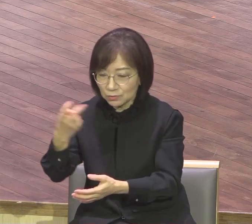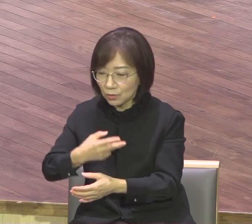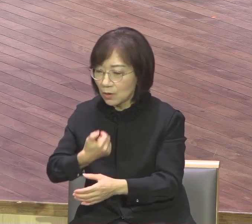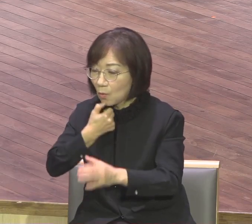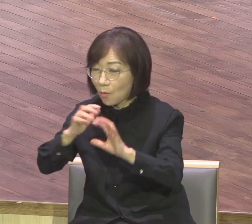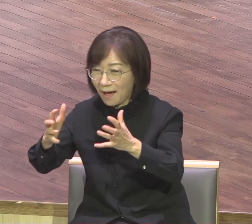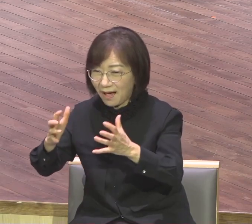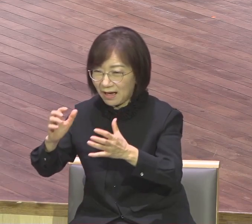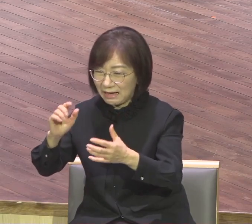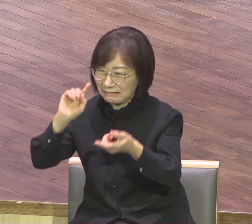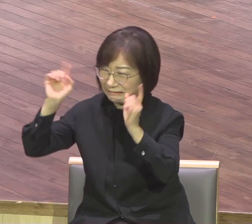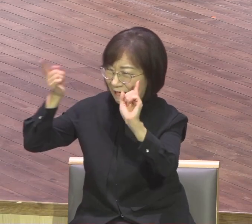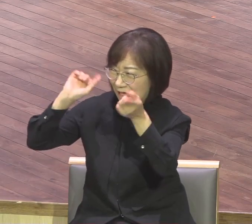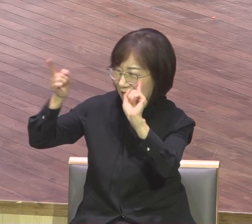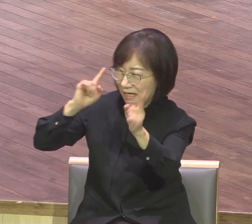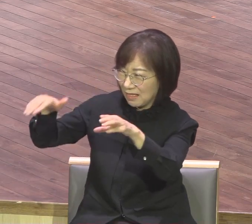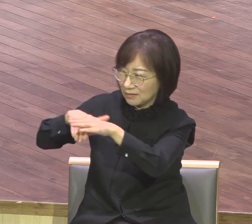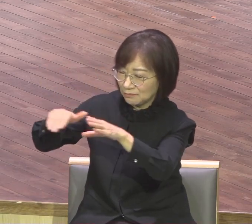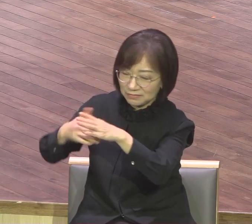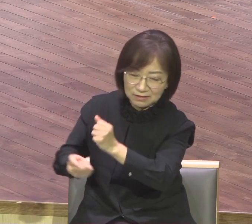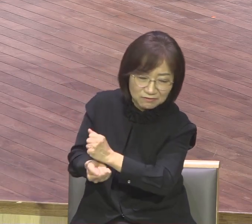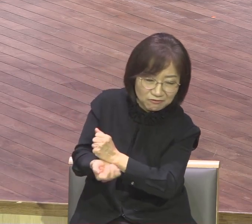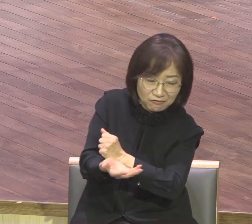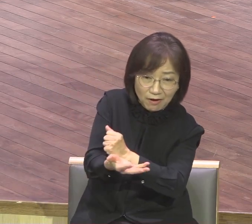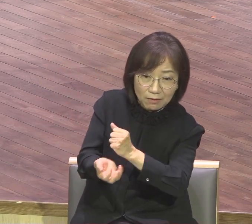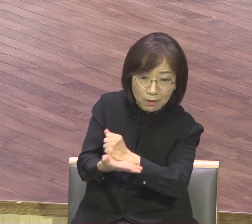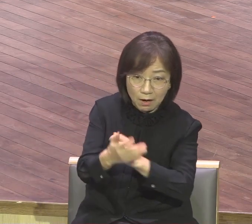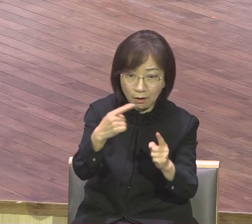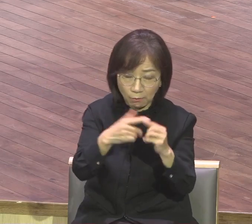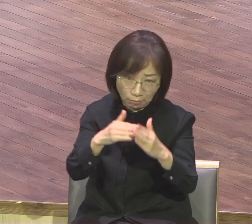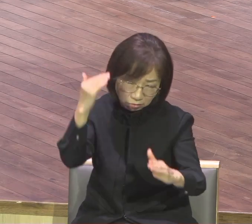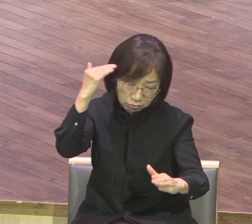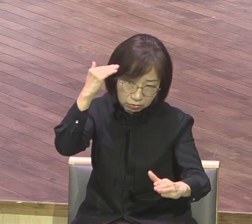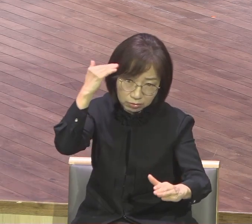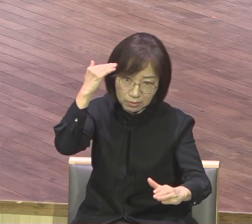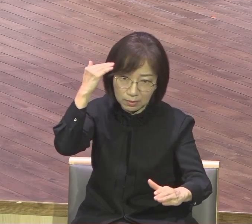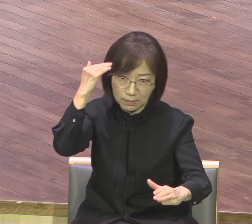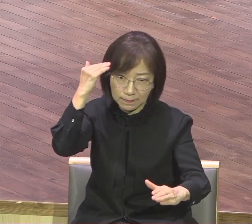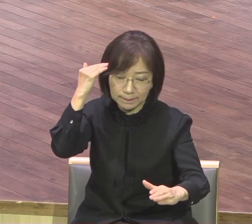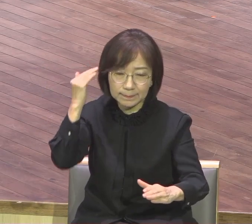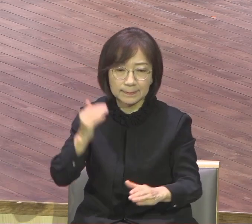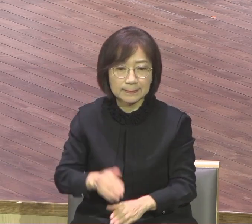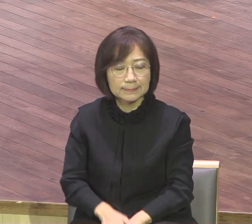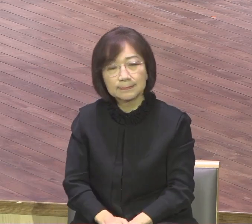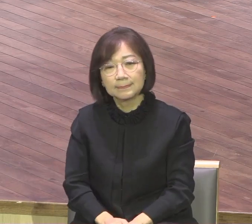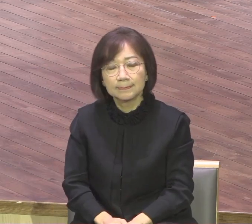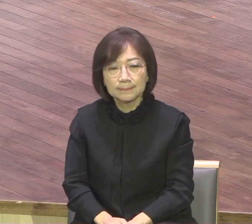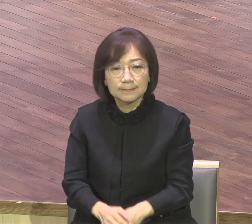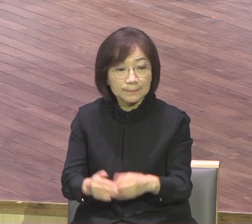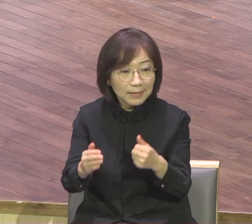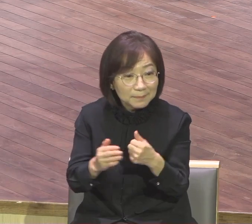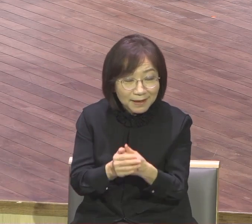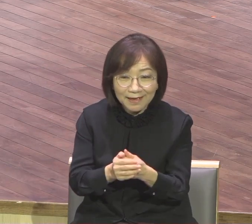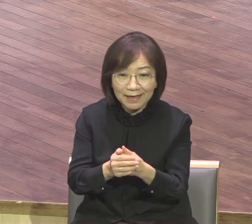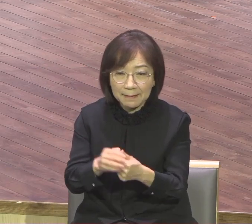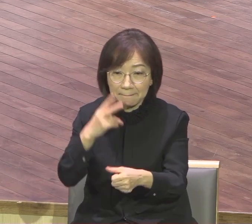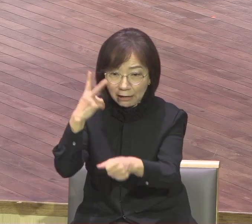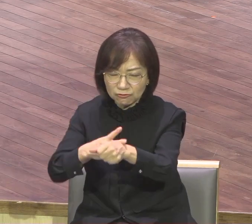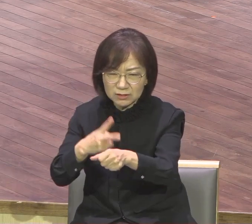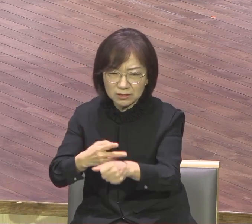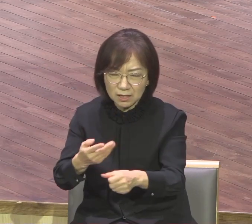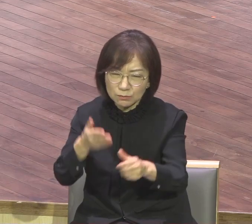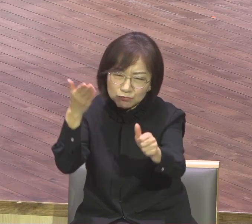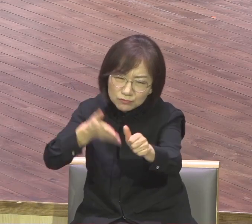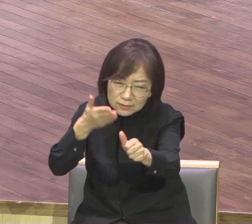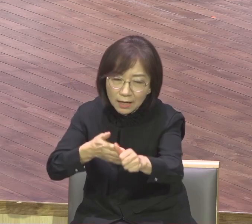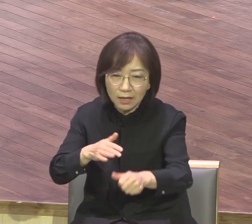estaba todos los culturas de romanas manos en ese momento en la iglesia Filipo. 그래서 바울이 절대로 흔들리지